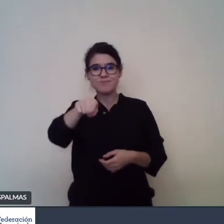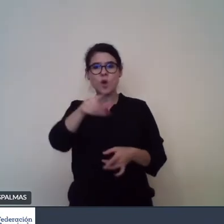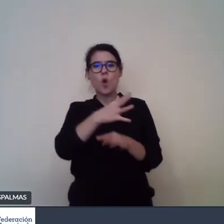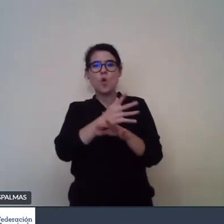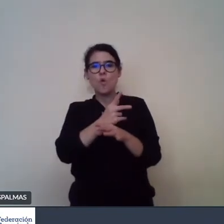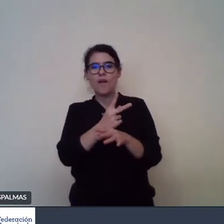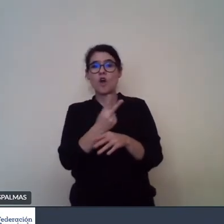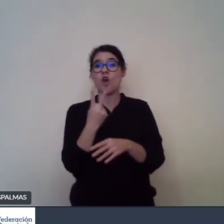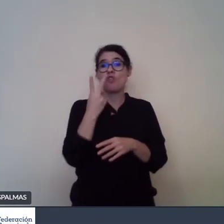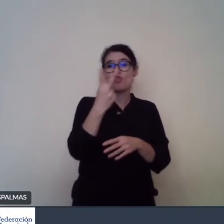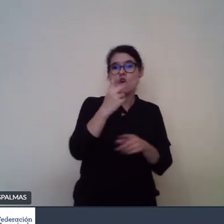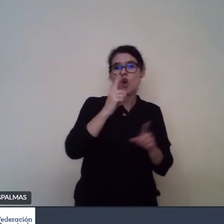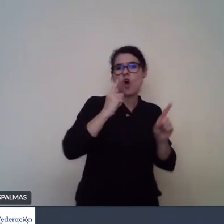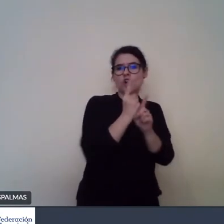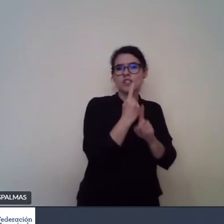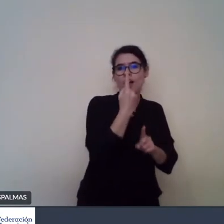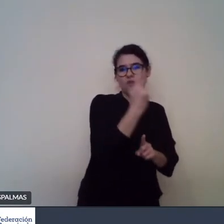uno.